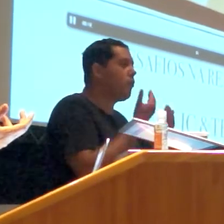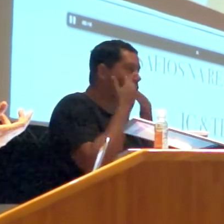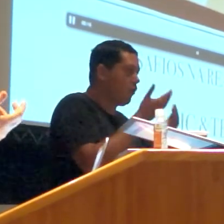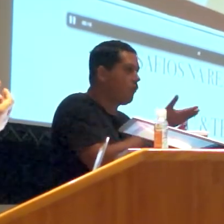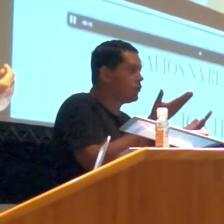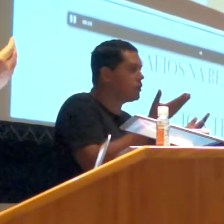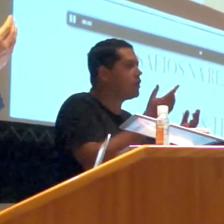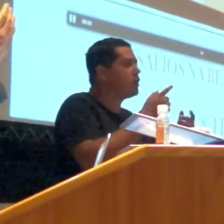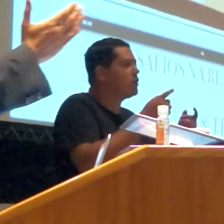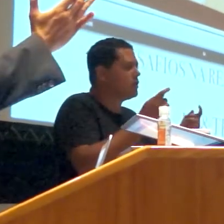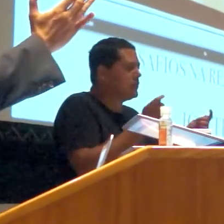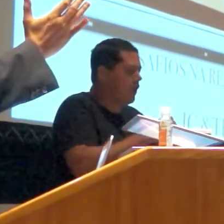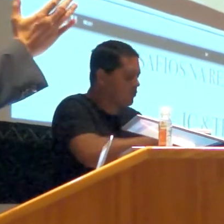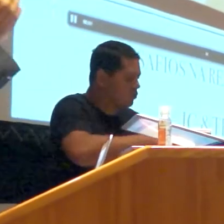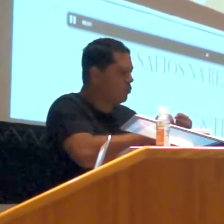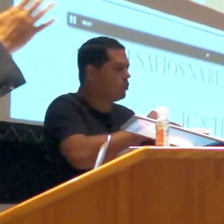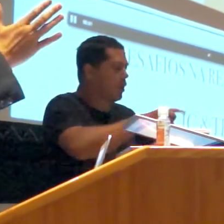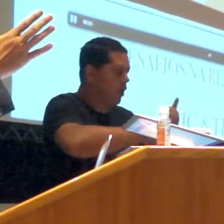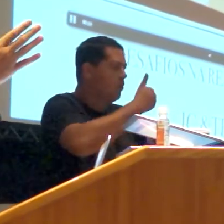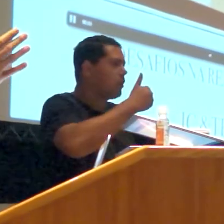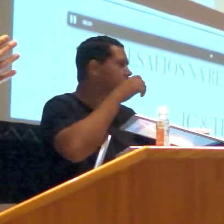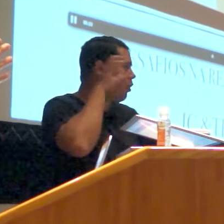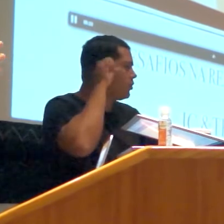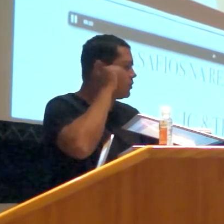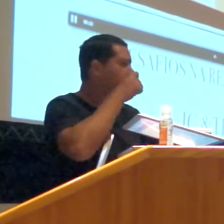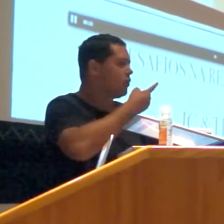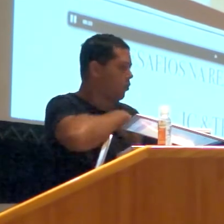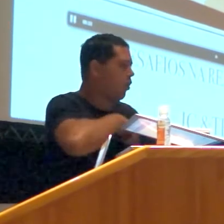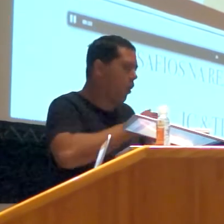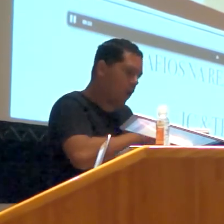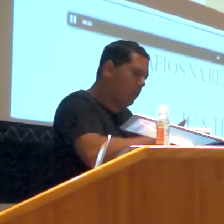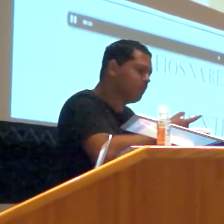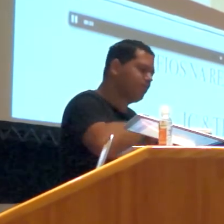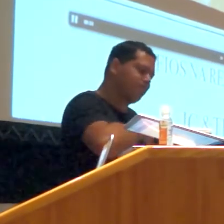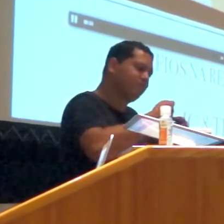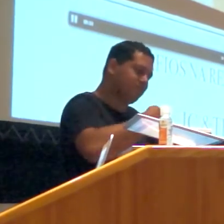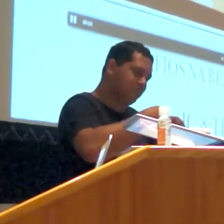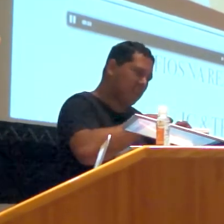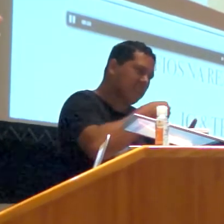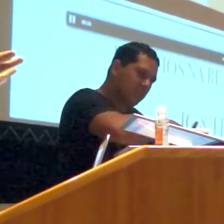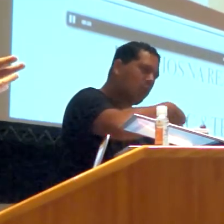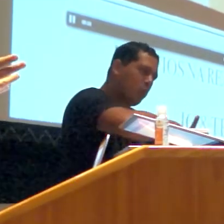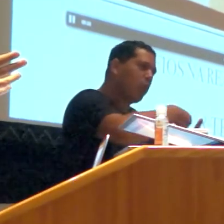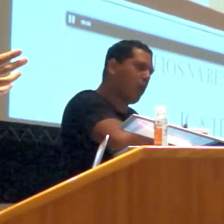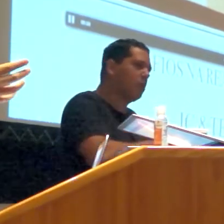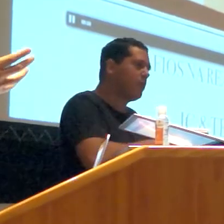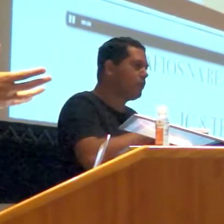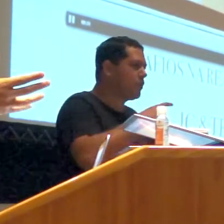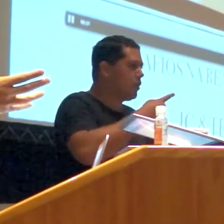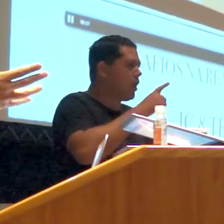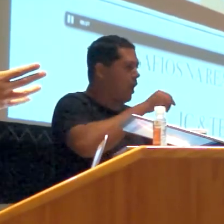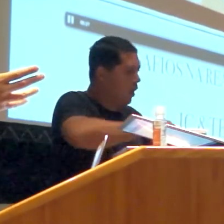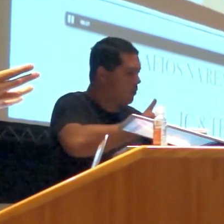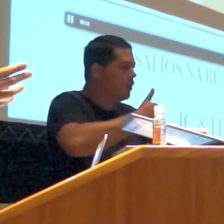reabilitação auditiva. E esse é o nosso caminho, a gente tem que insistir. Esse é o futuro da reabilitação auditiva, é acreditar que